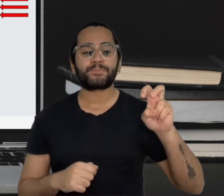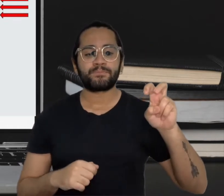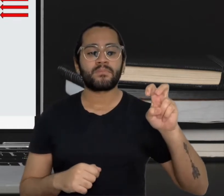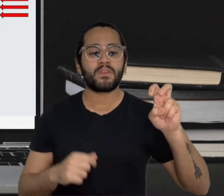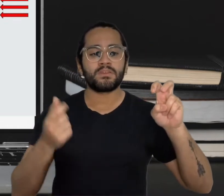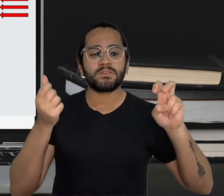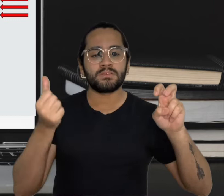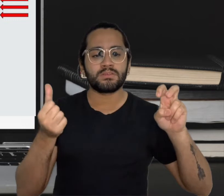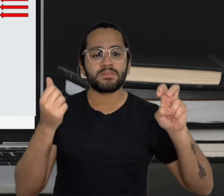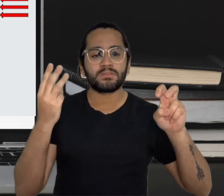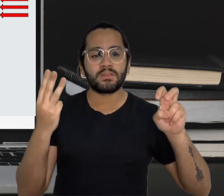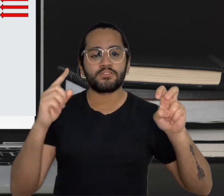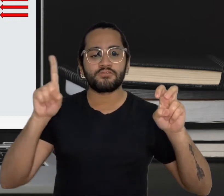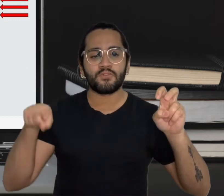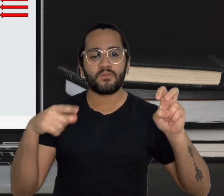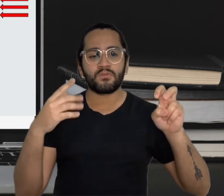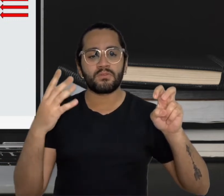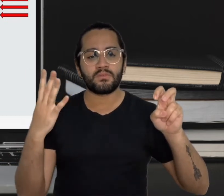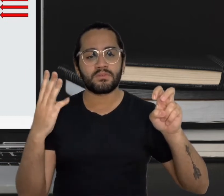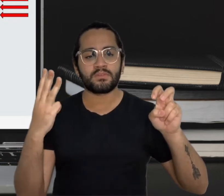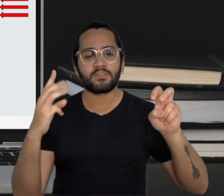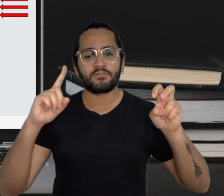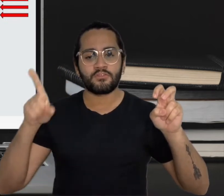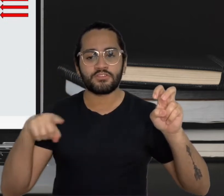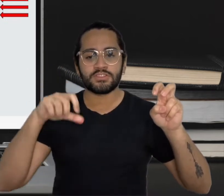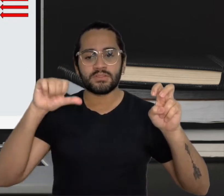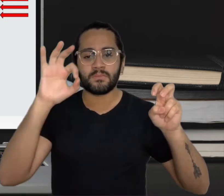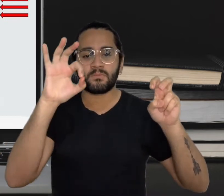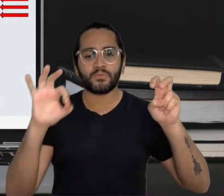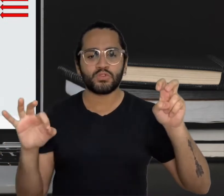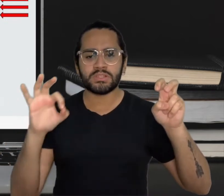quinto lugar, com 63 respondentes, ou